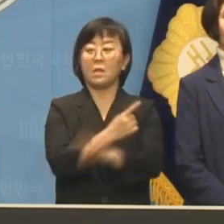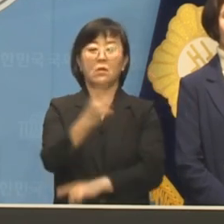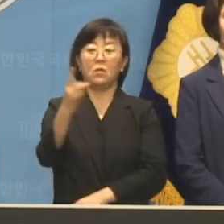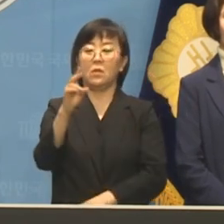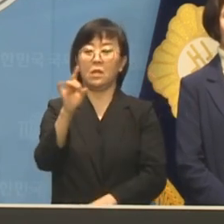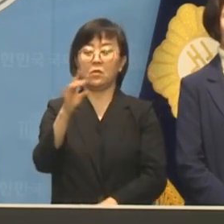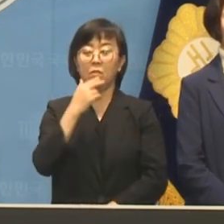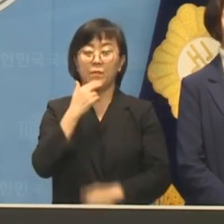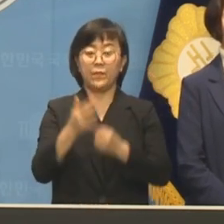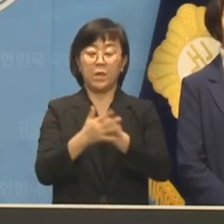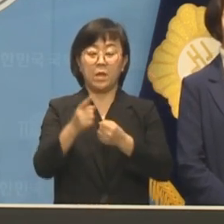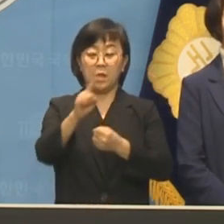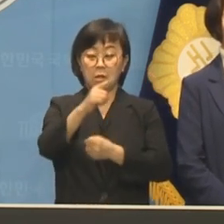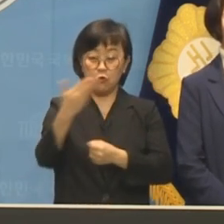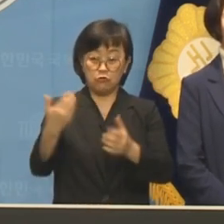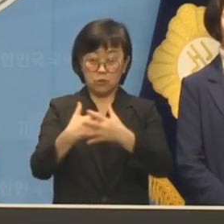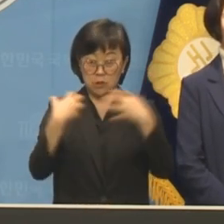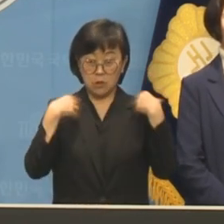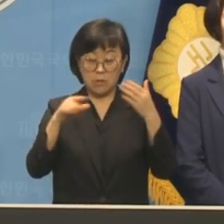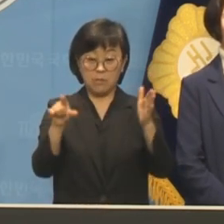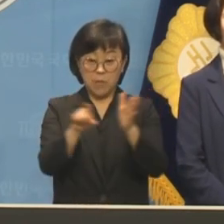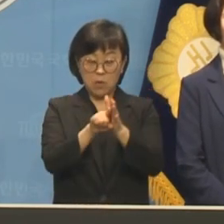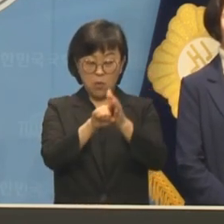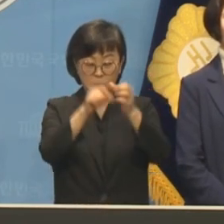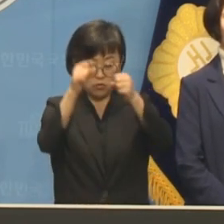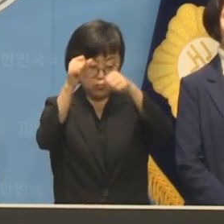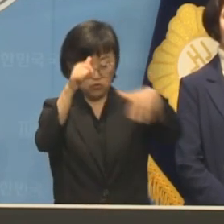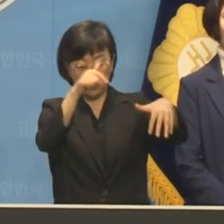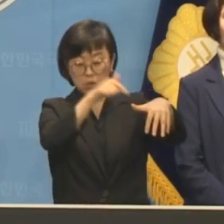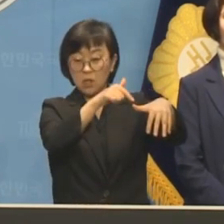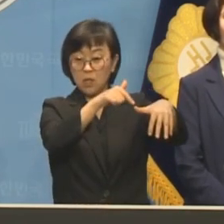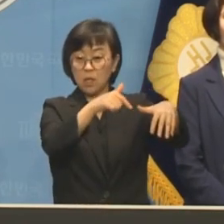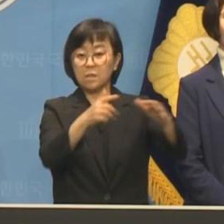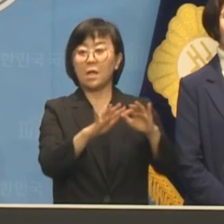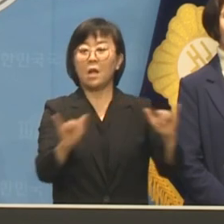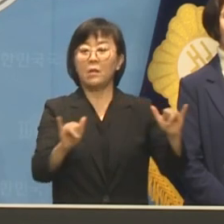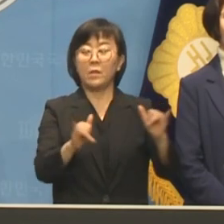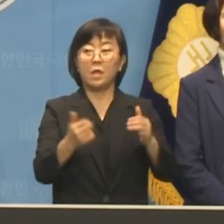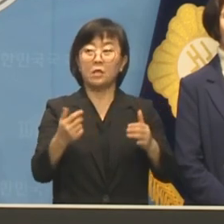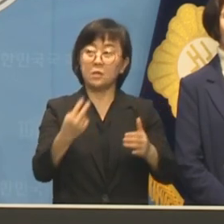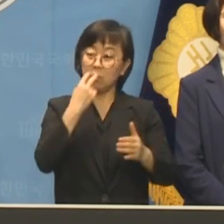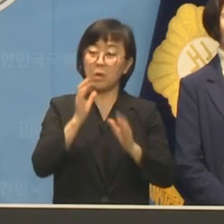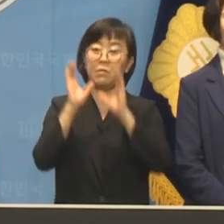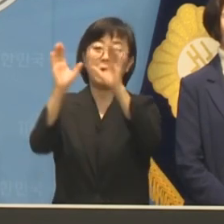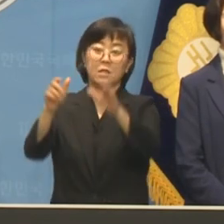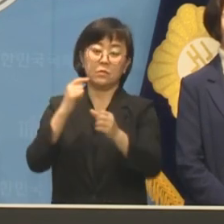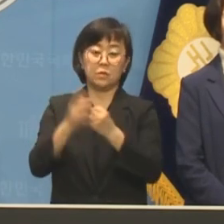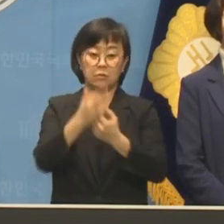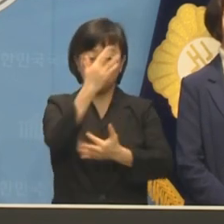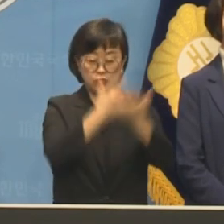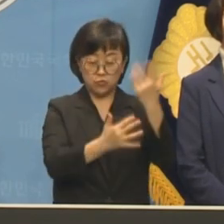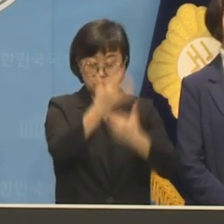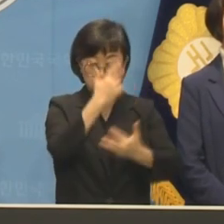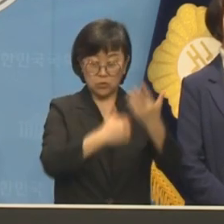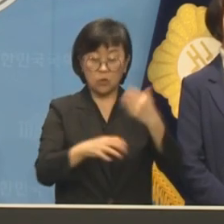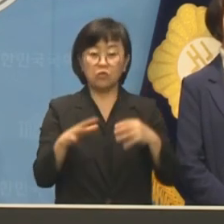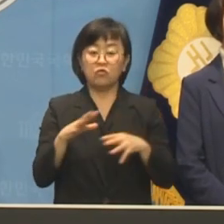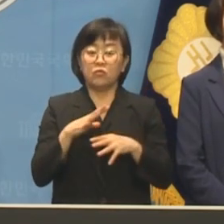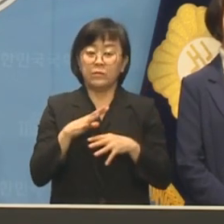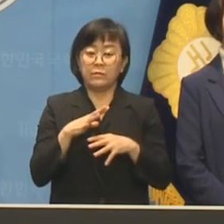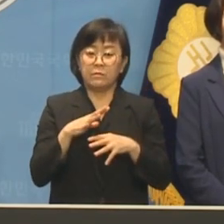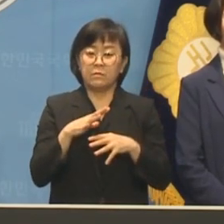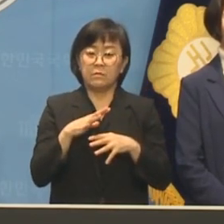이상 소방청을 믿고 하위직 소방관들의 생사를 맡길 수 없습니다. 하마 속에서 두려움에